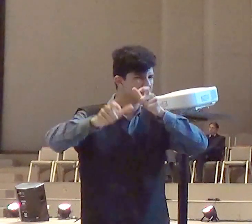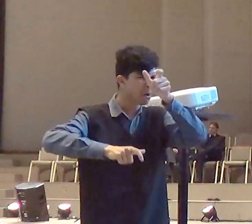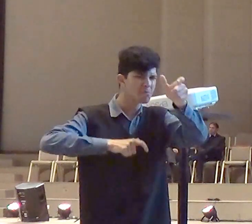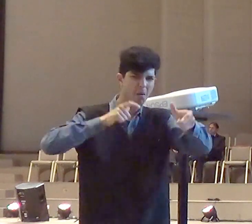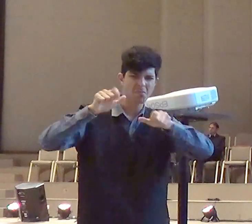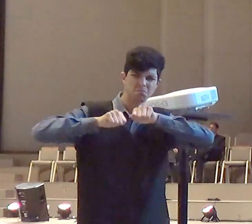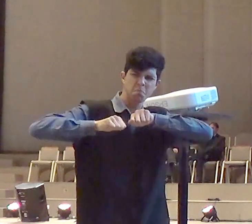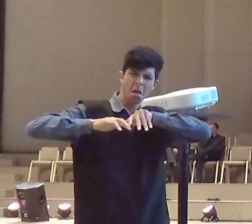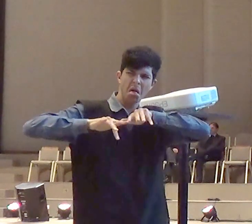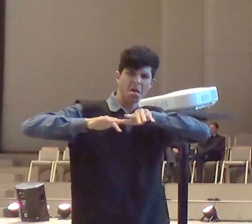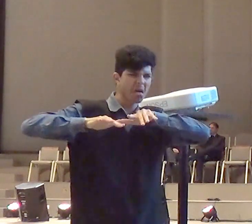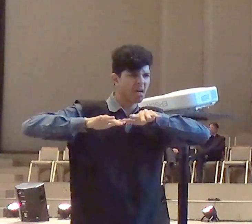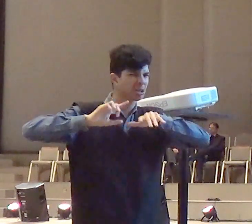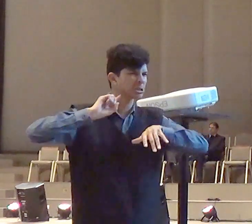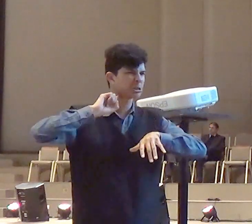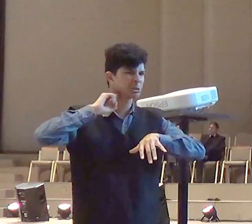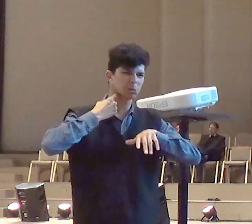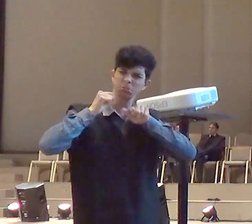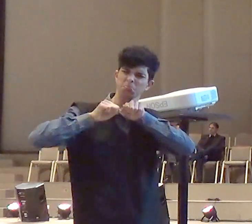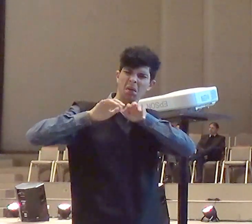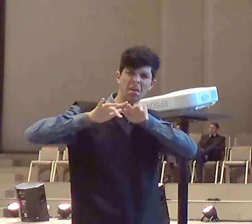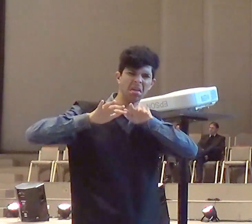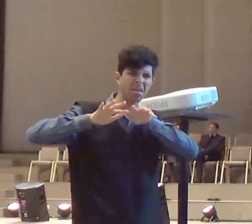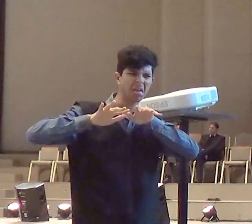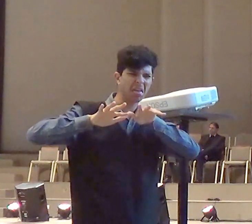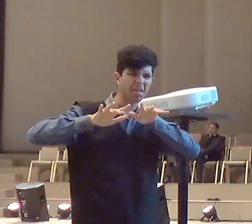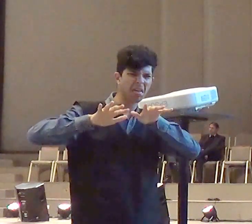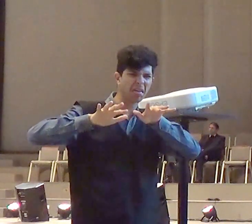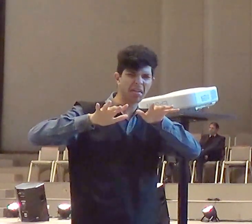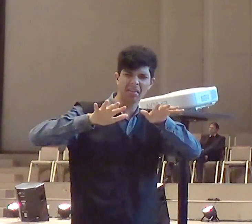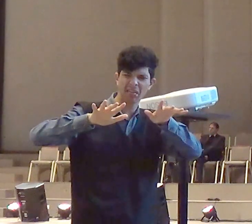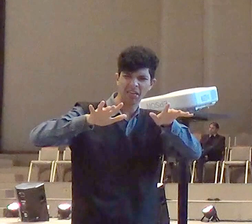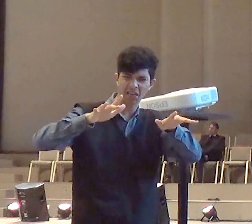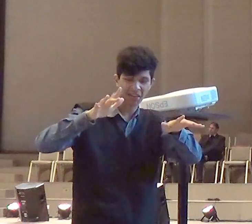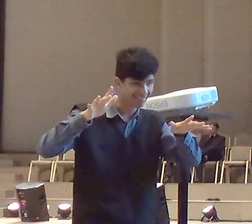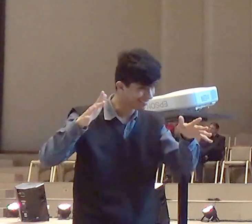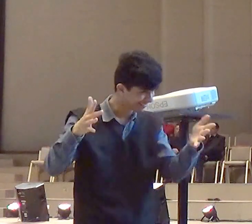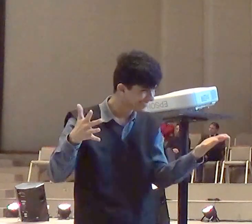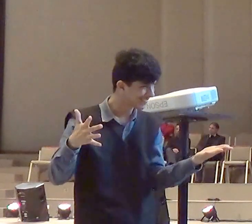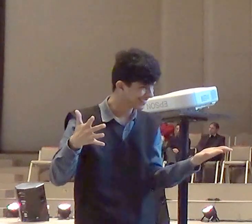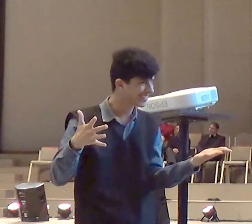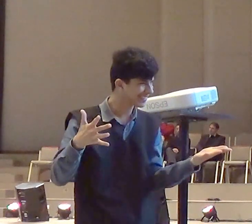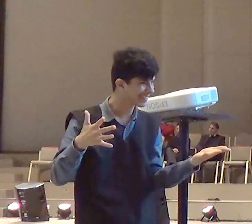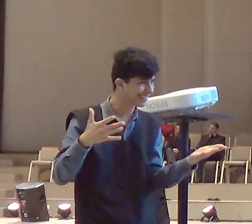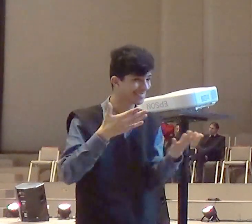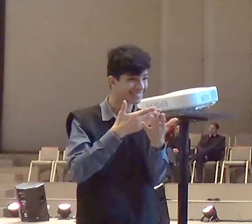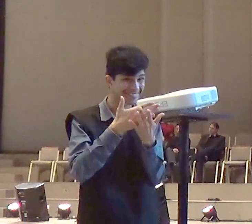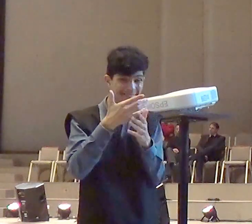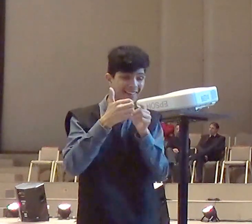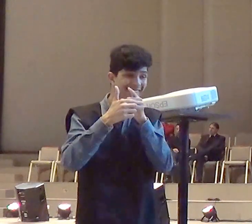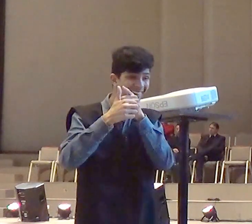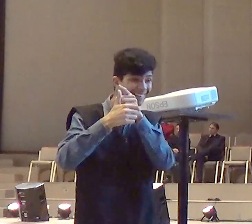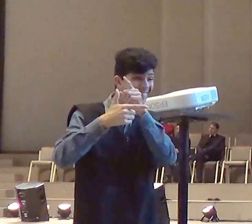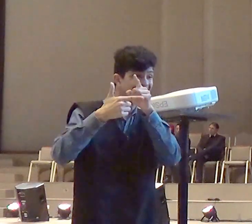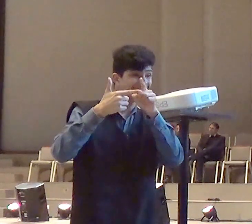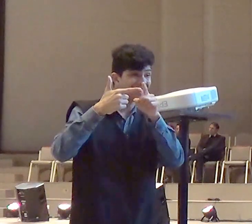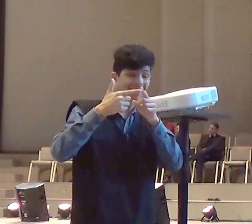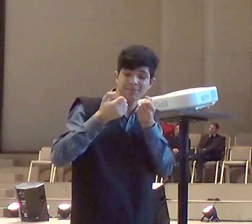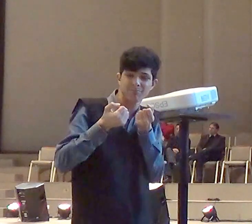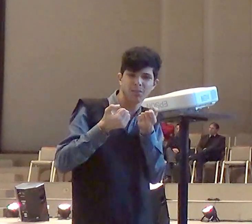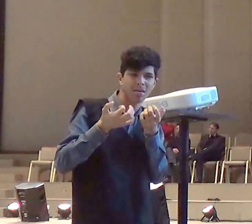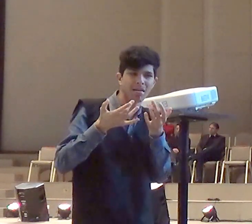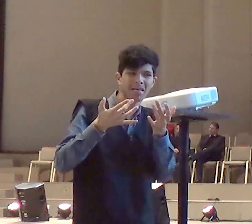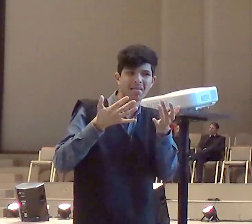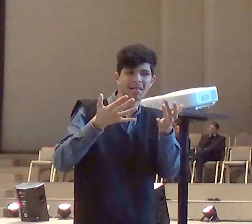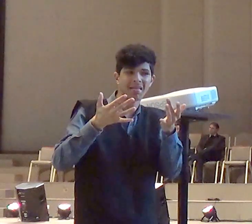dessa maneira esse amargo do coração essa pequena semente de amargura começou